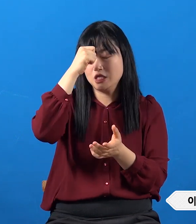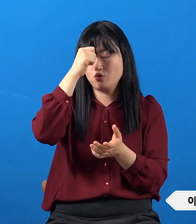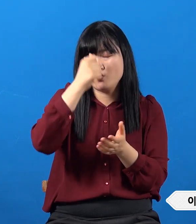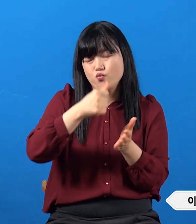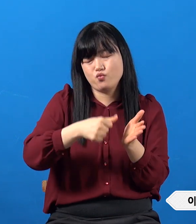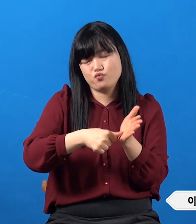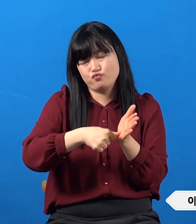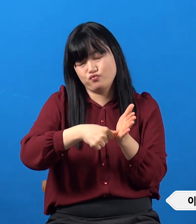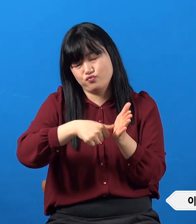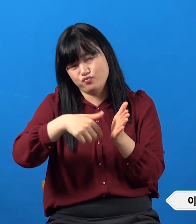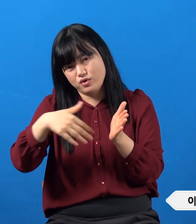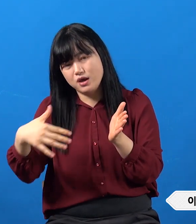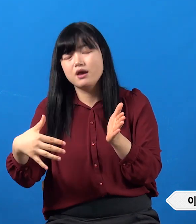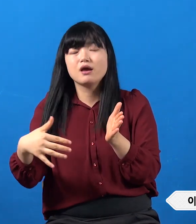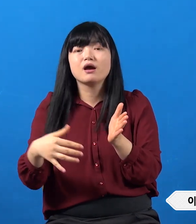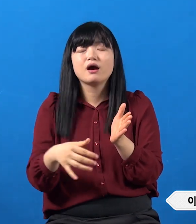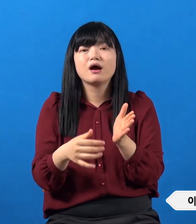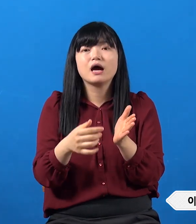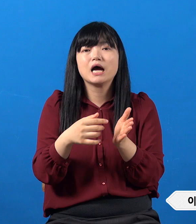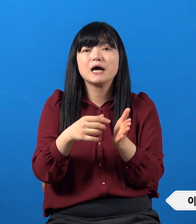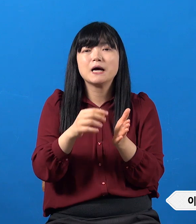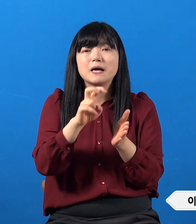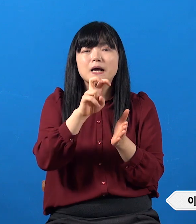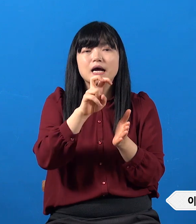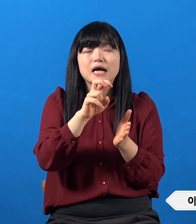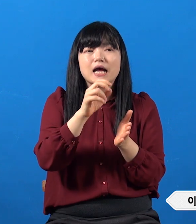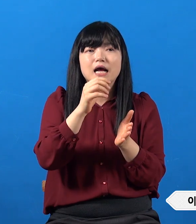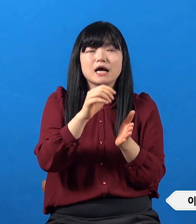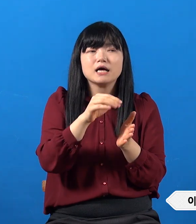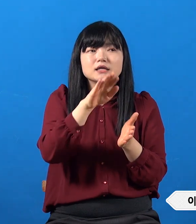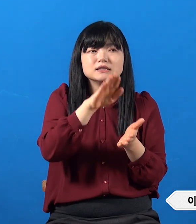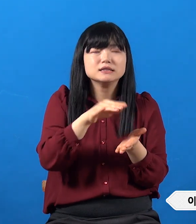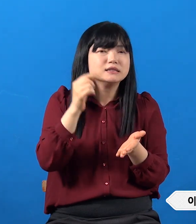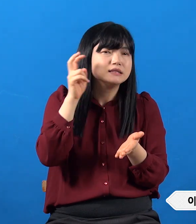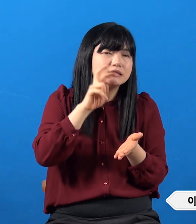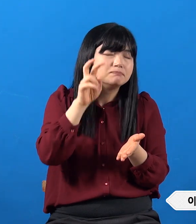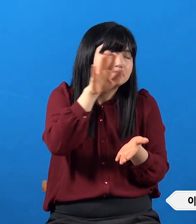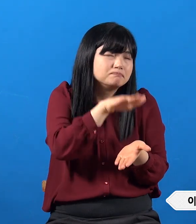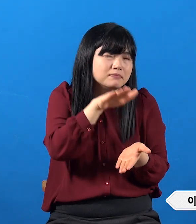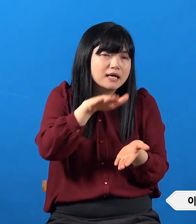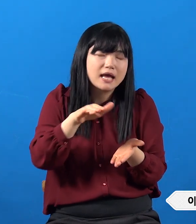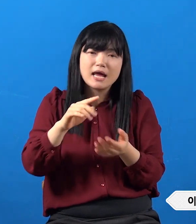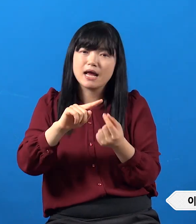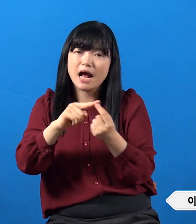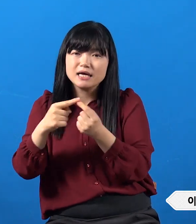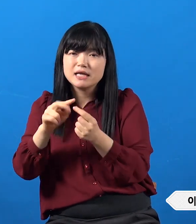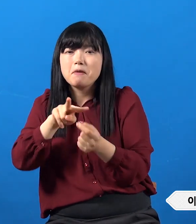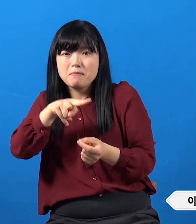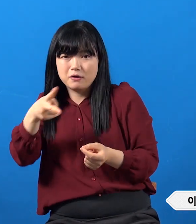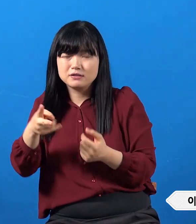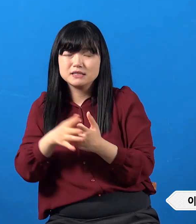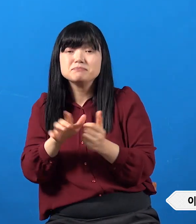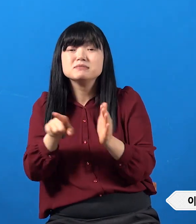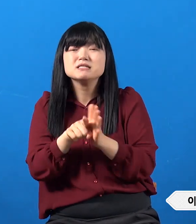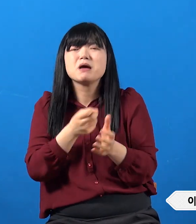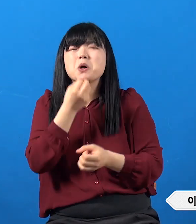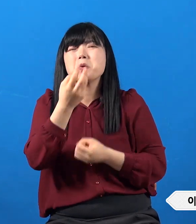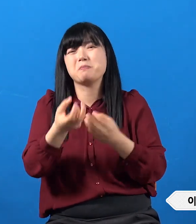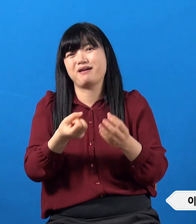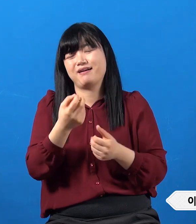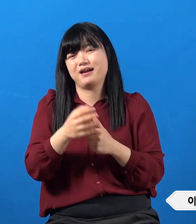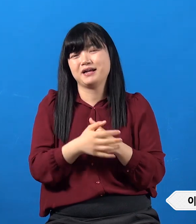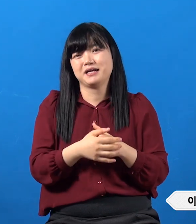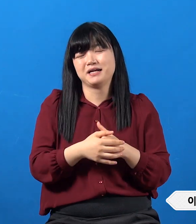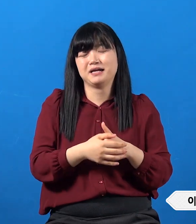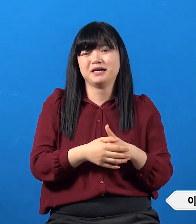북쪽에 유행하는 민속 가락에다가 가사만 붙인 거예요. 메시지를 붙인 거예요. 그의 신앙의 고백이었던